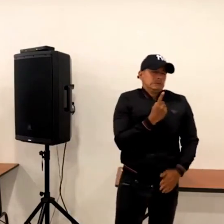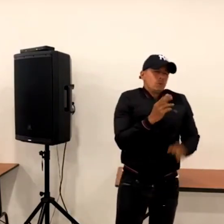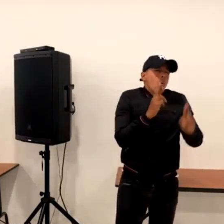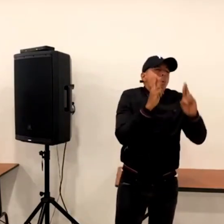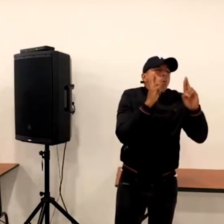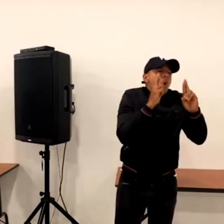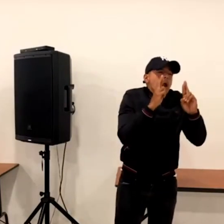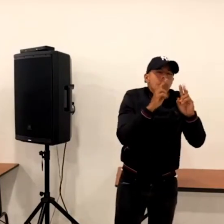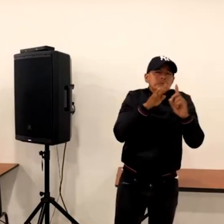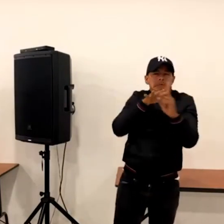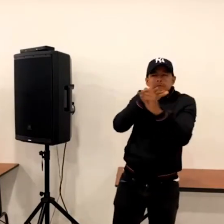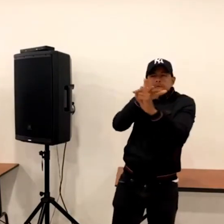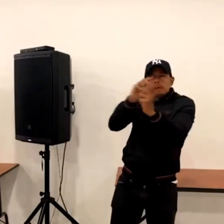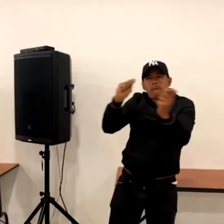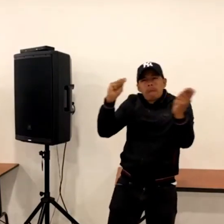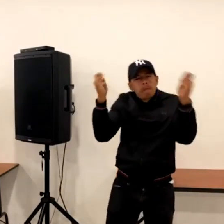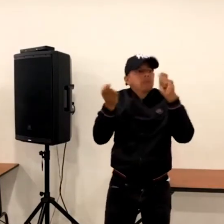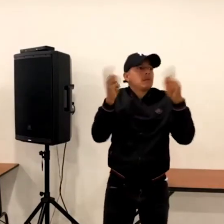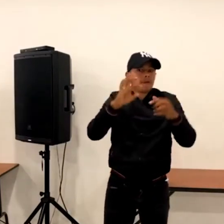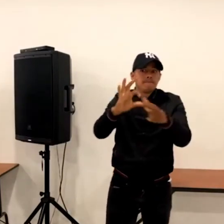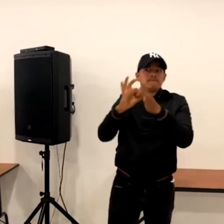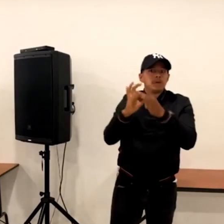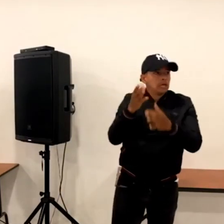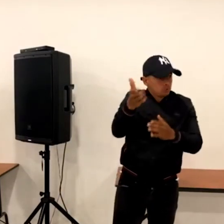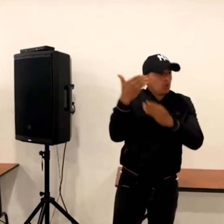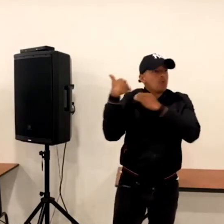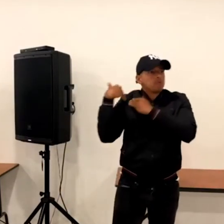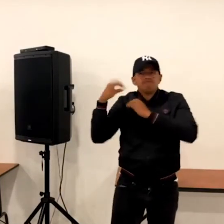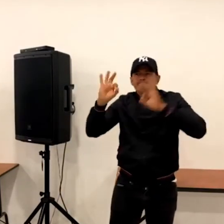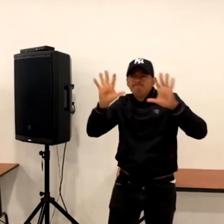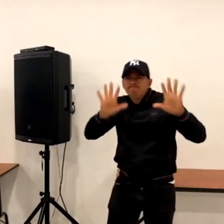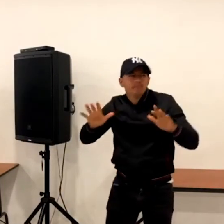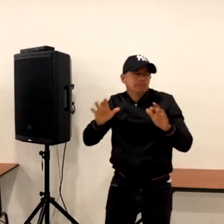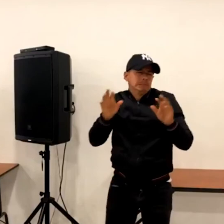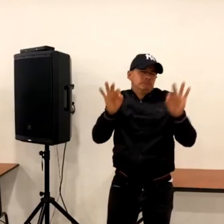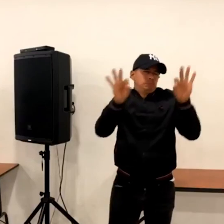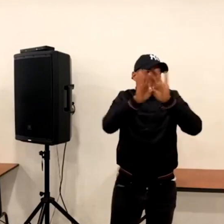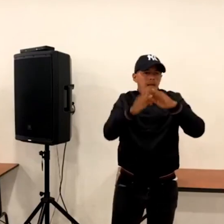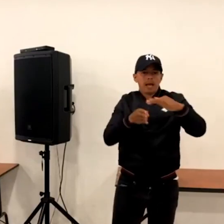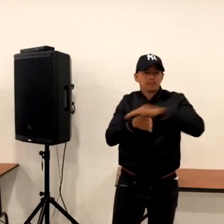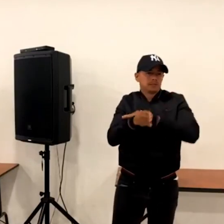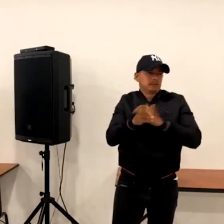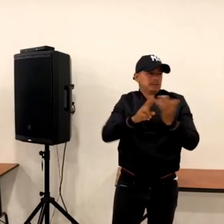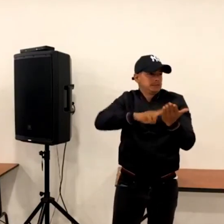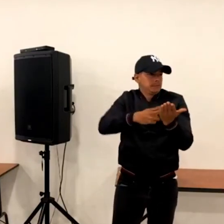porque en el proceso